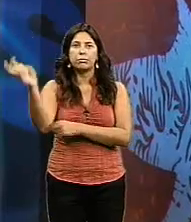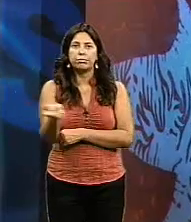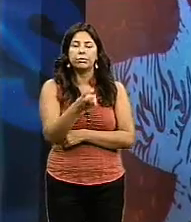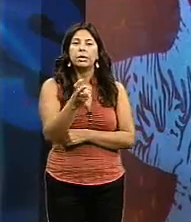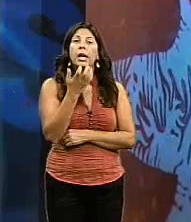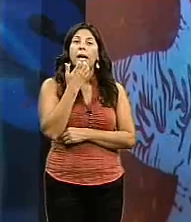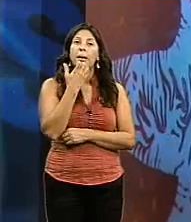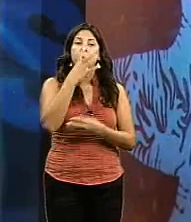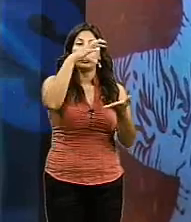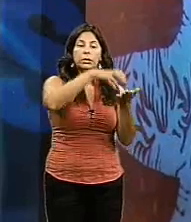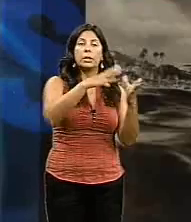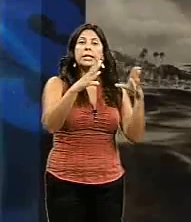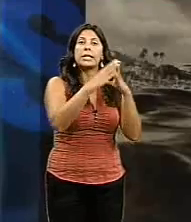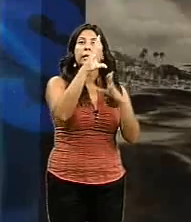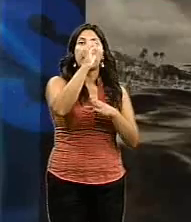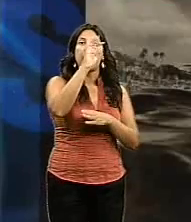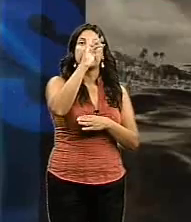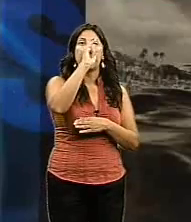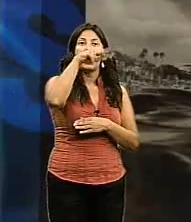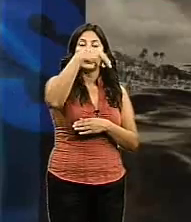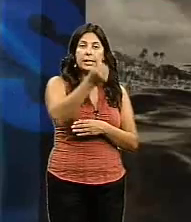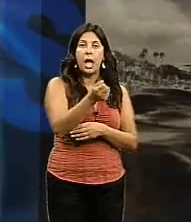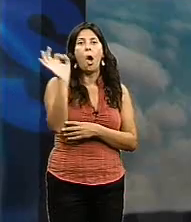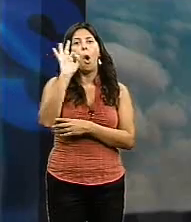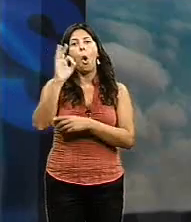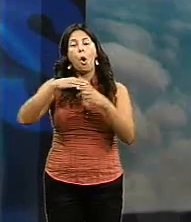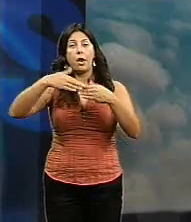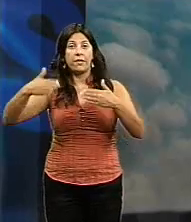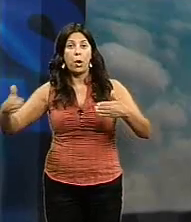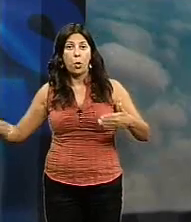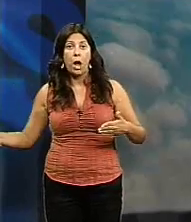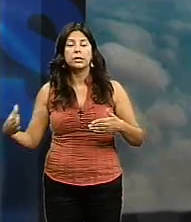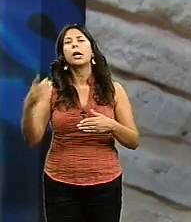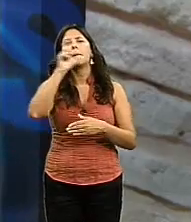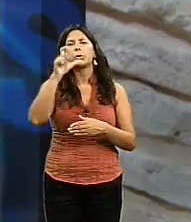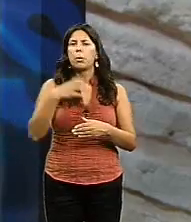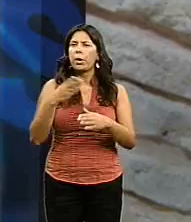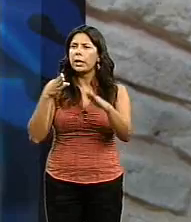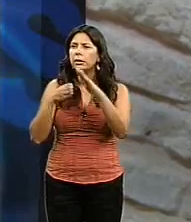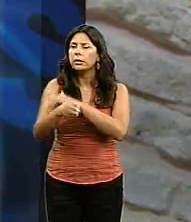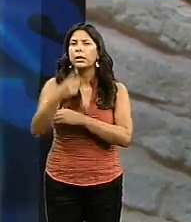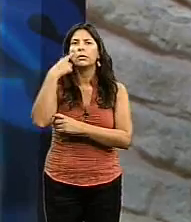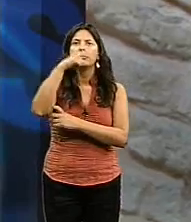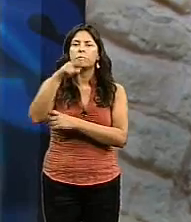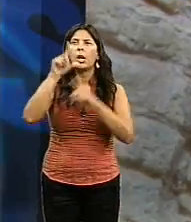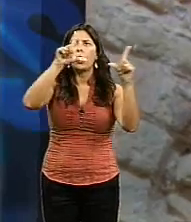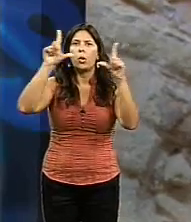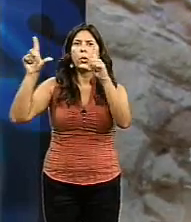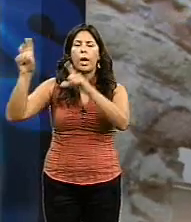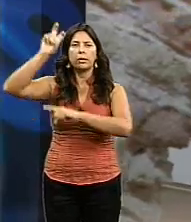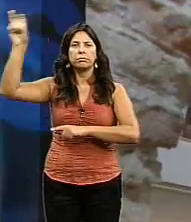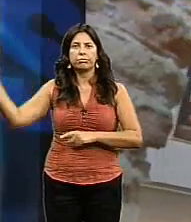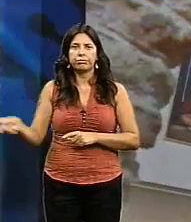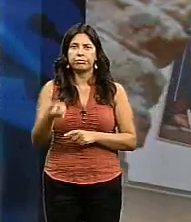Santa Catalina o el Baluarte de la Candelaria abrían sus puertas para que el público accediera a las muestras de Mare, Visitación al Bodegón Clásico y